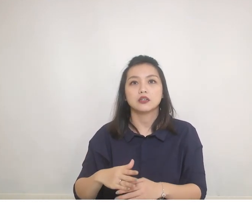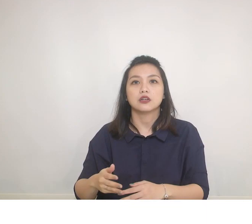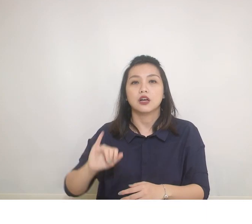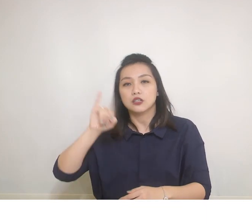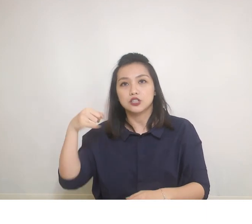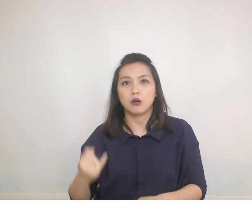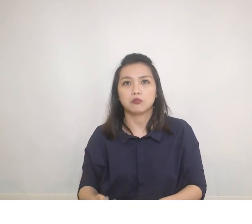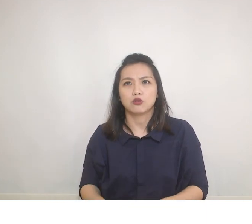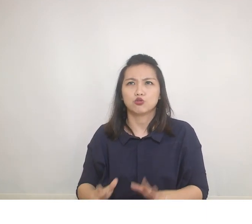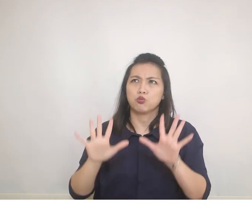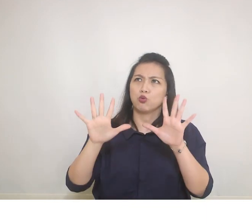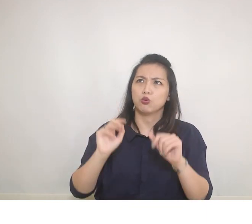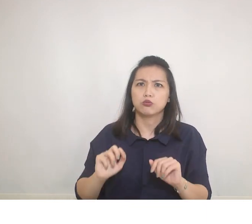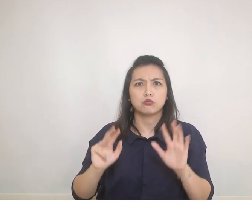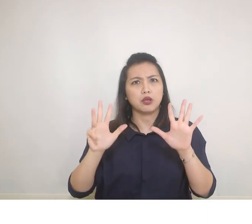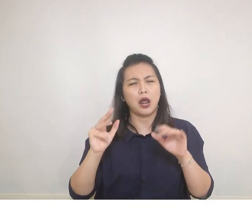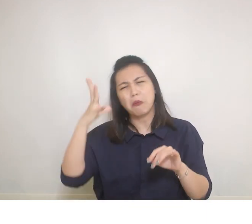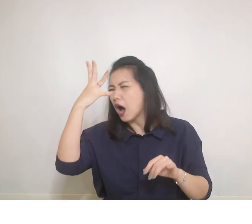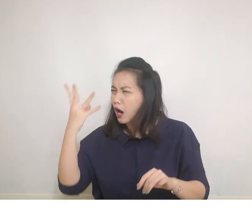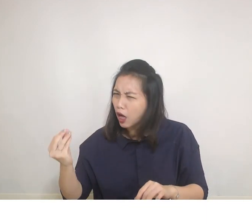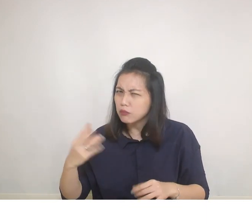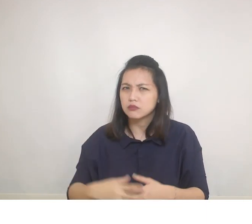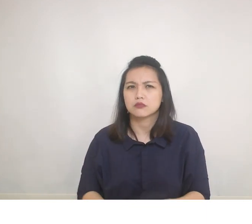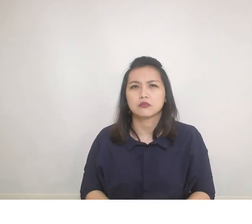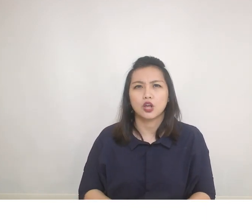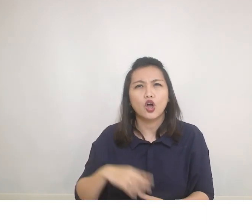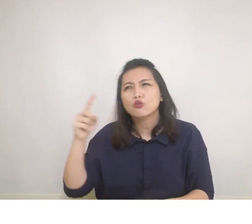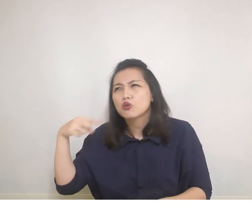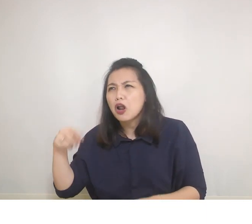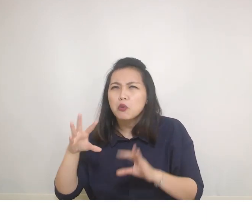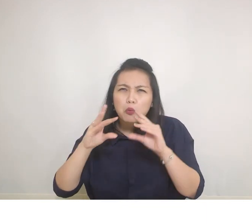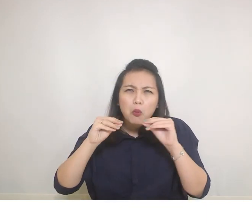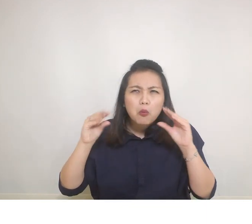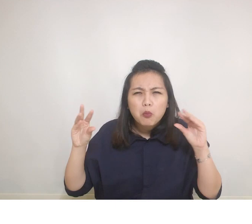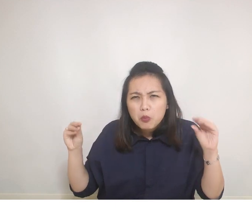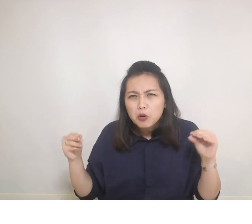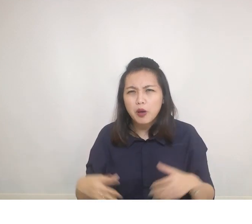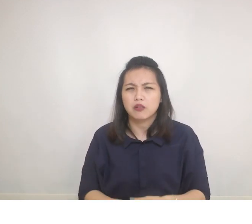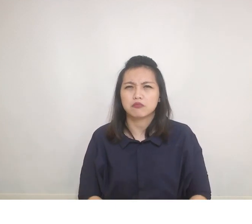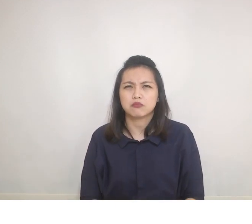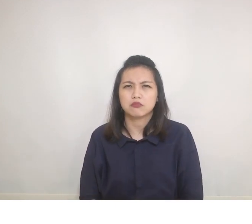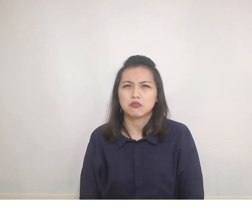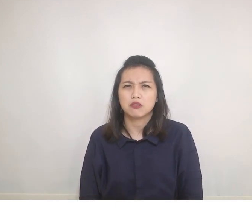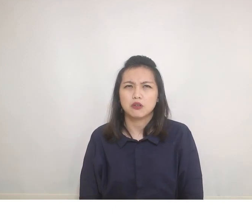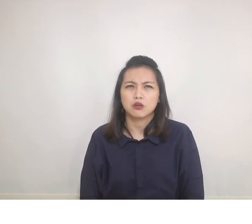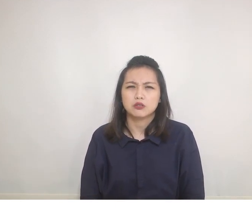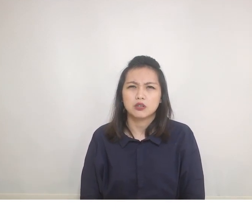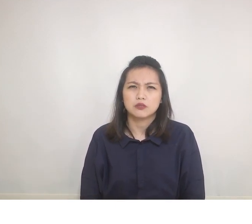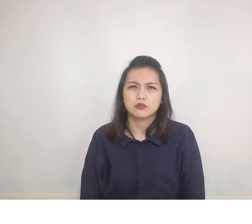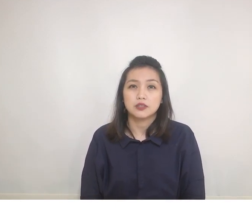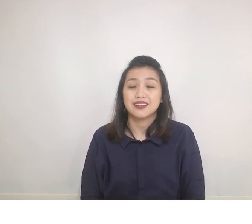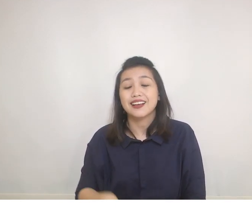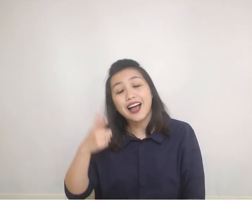harmonis. Kemudian kalau saya kepengin ikut MT gitu kan kepenginnya sama istri. Jadi enggak bisa mesti.